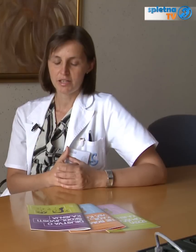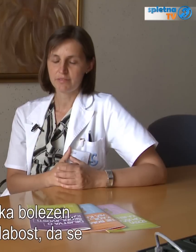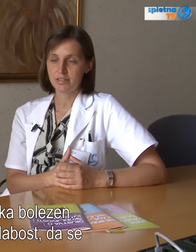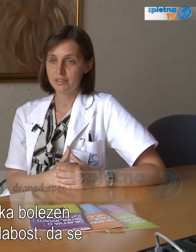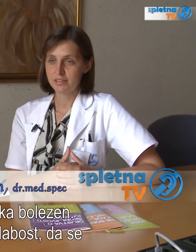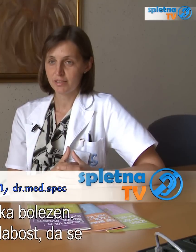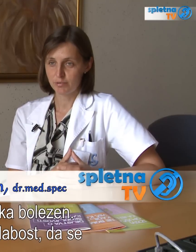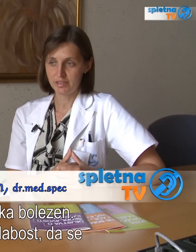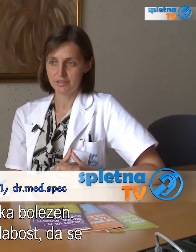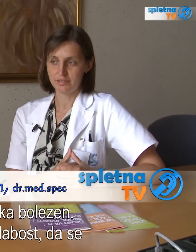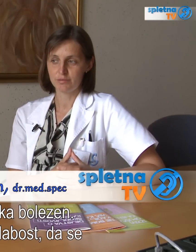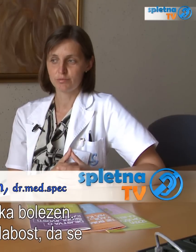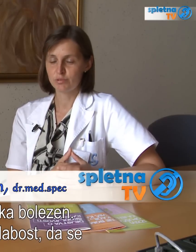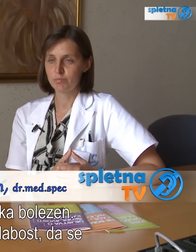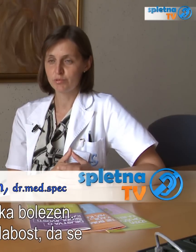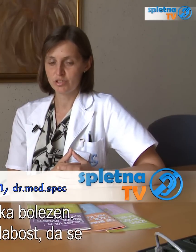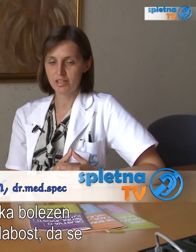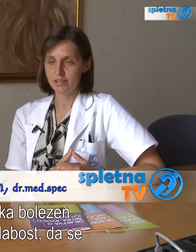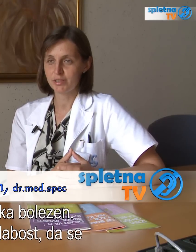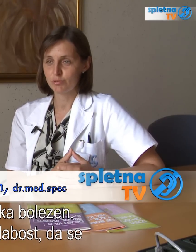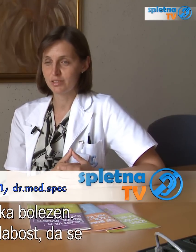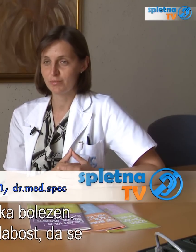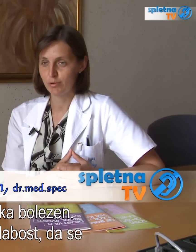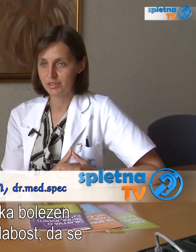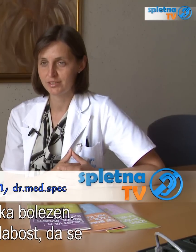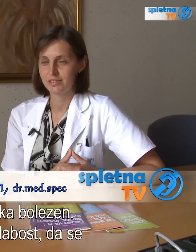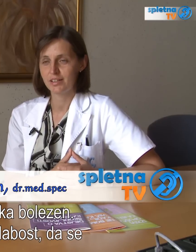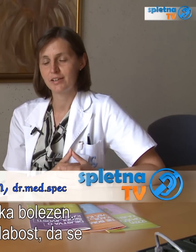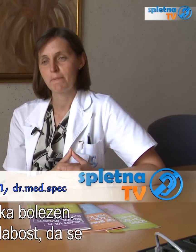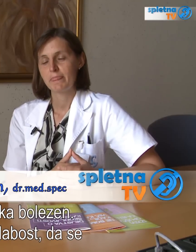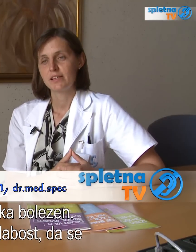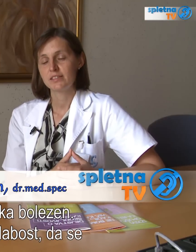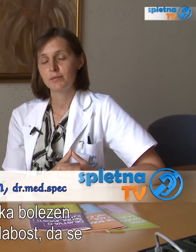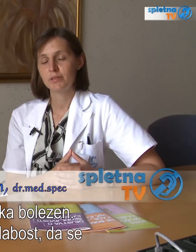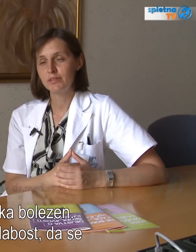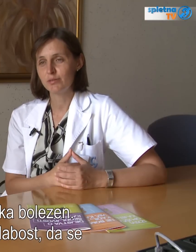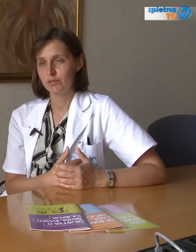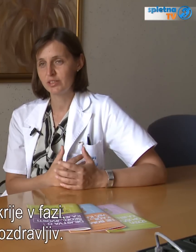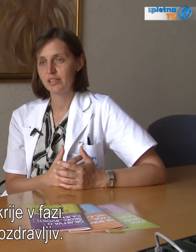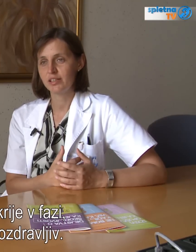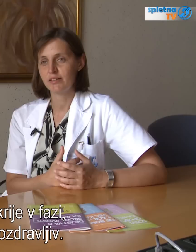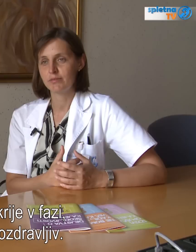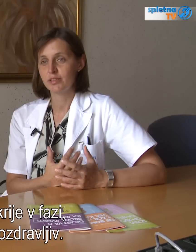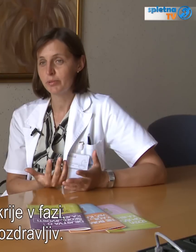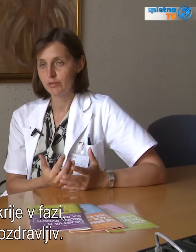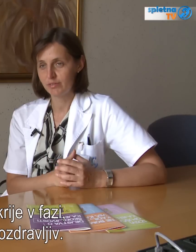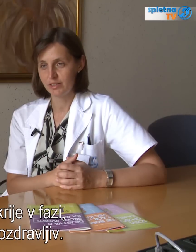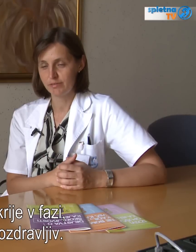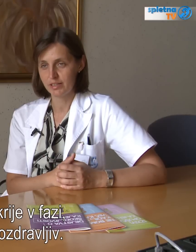Prava kadilska bolezen. In tudi pljučni rak ima to slabost, da se ga praviloma odkrije v napredovali fazi,